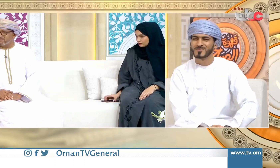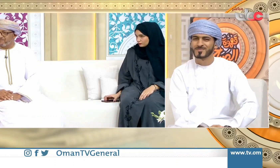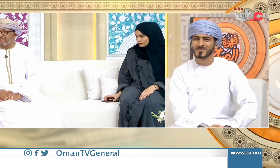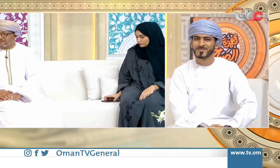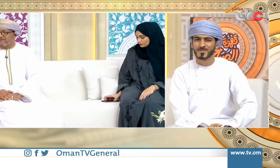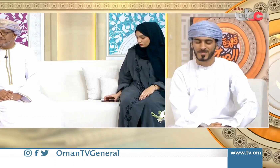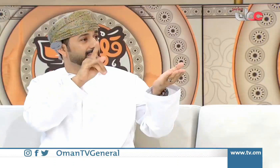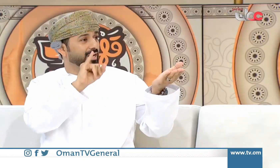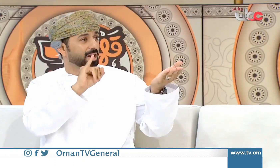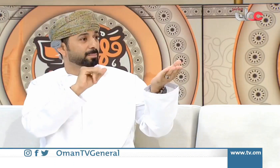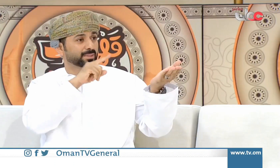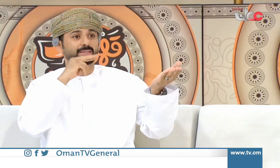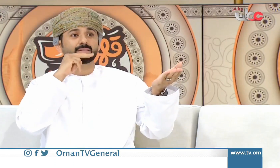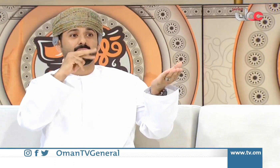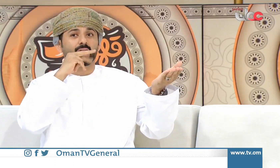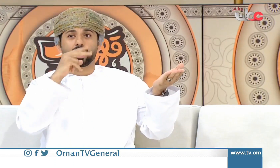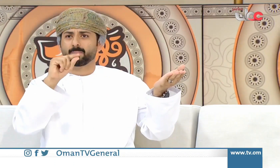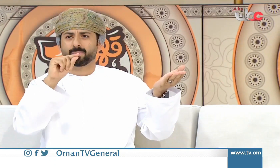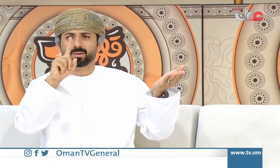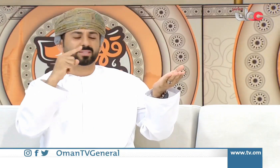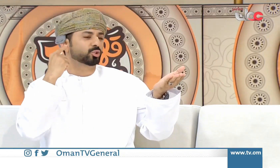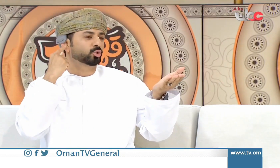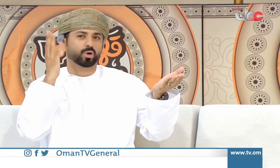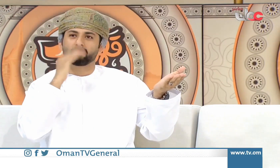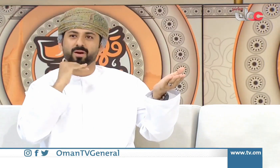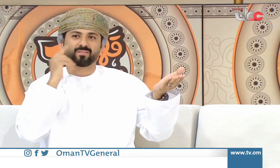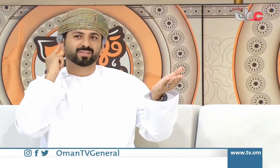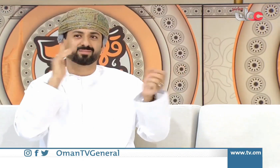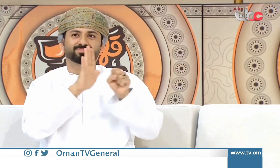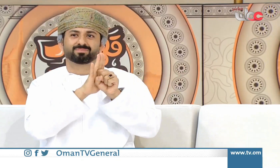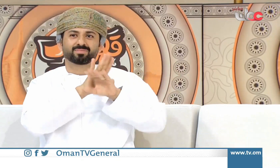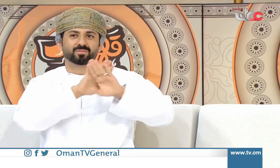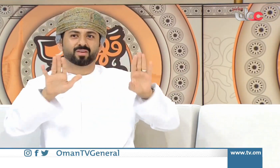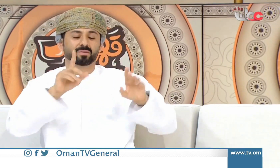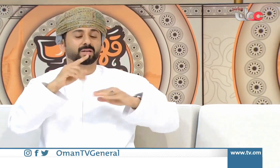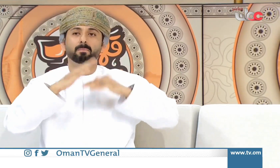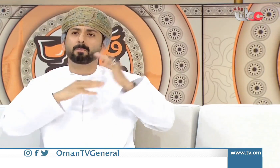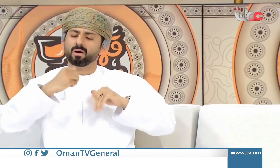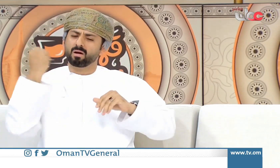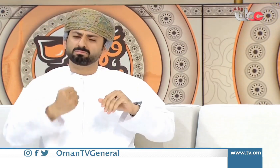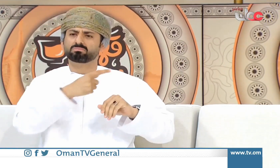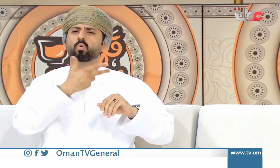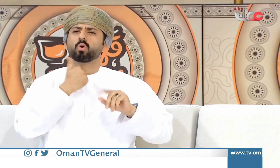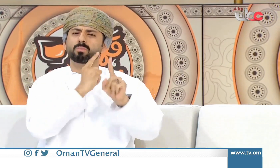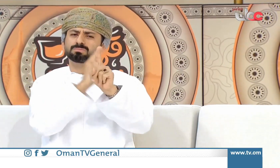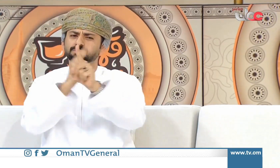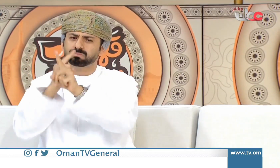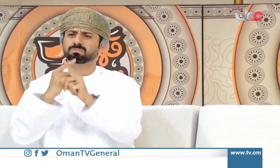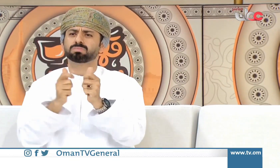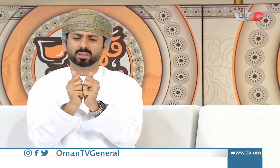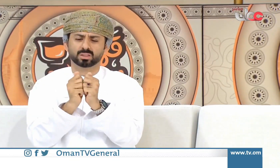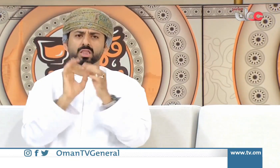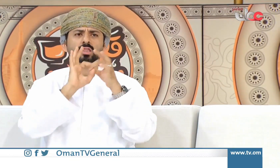ما شاء الله ما شاء الله، الأستاذ سالم يتحدث بشكل جيد، وهو طبعا من ذوي الإعاقة السمعية